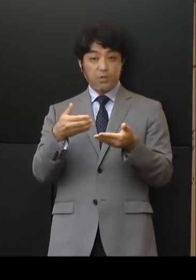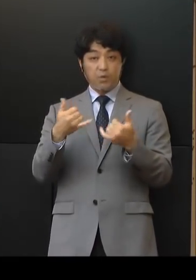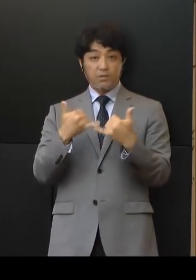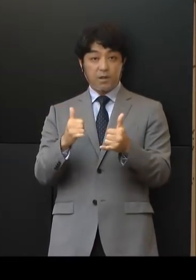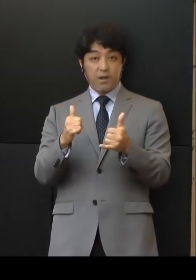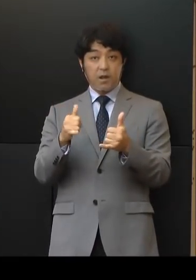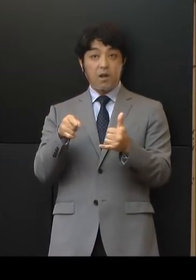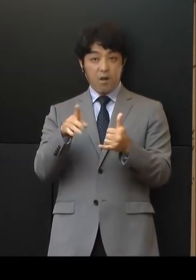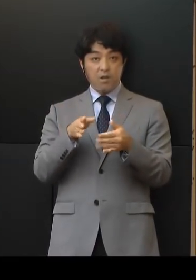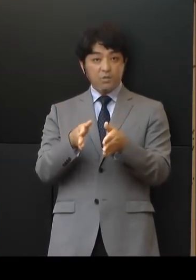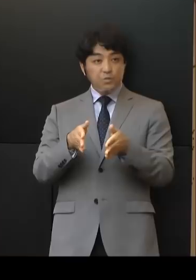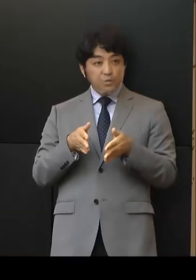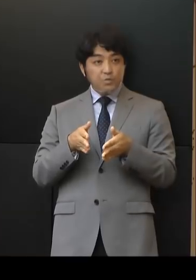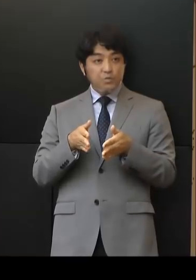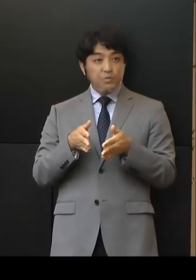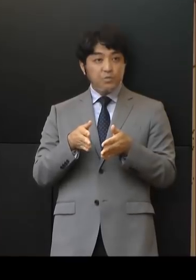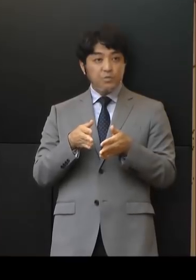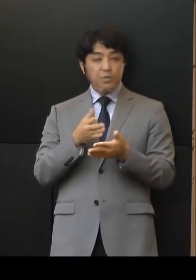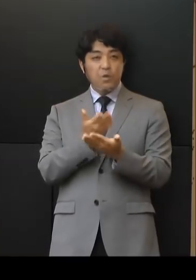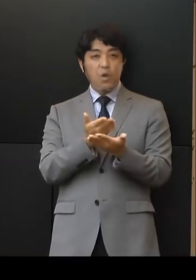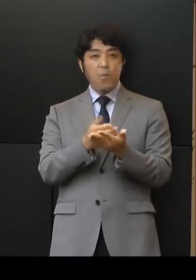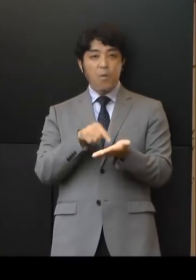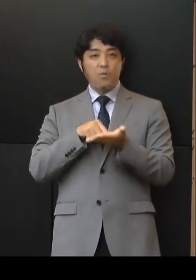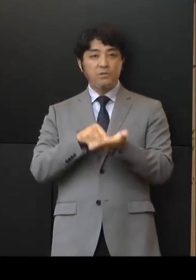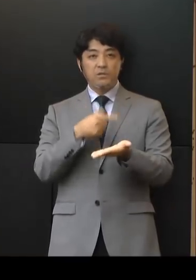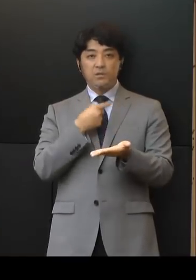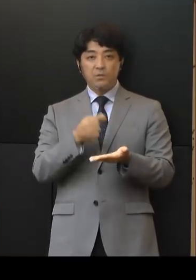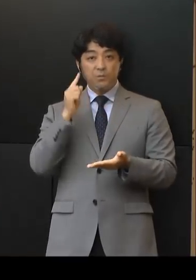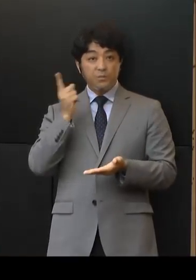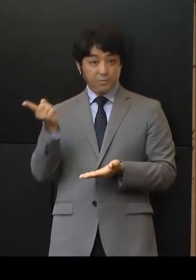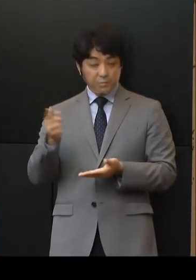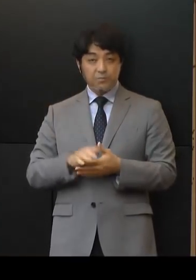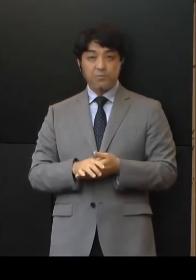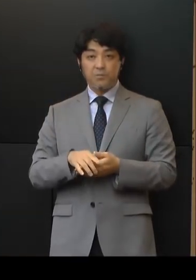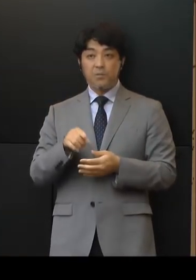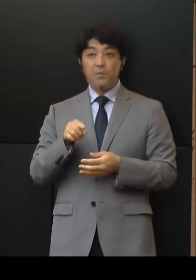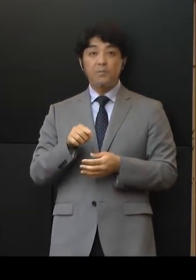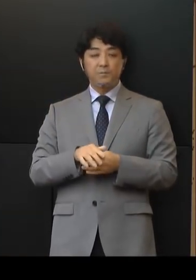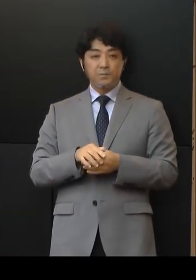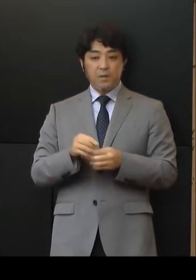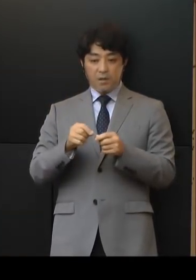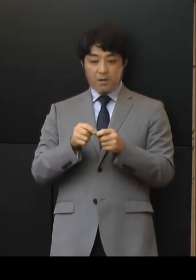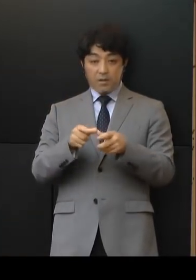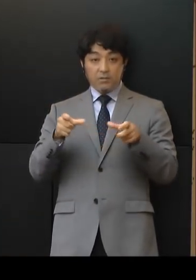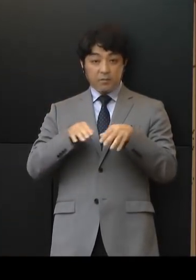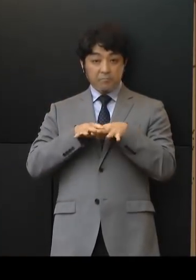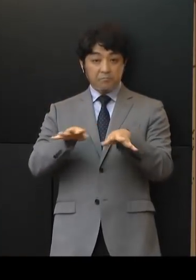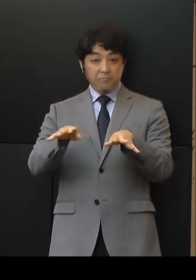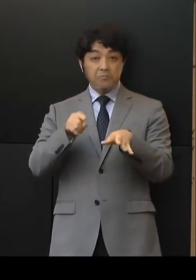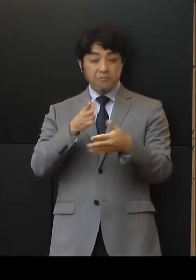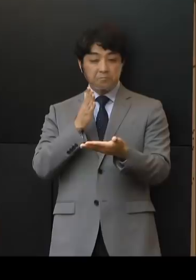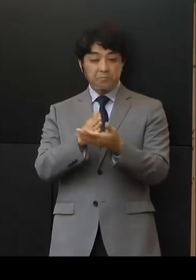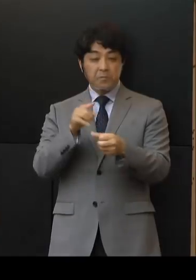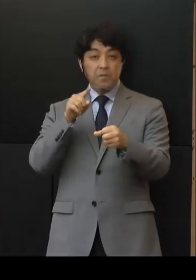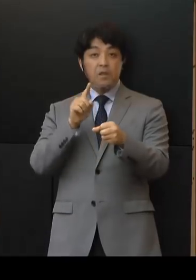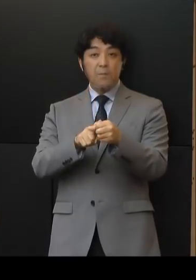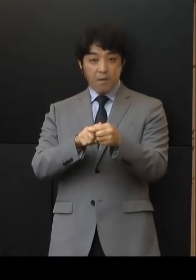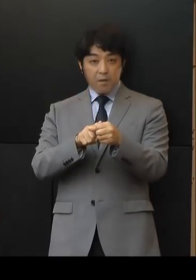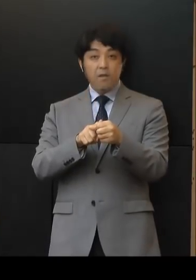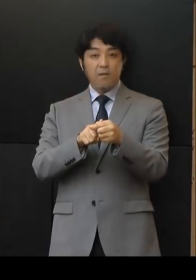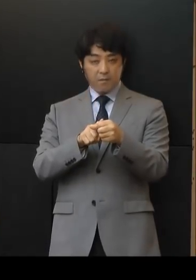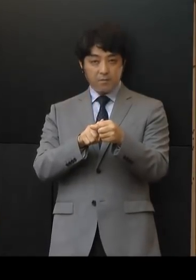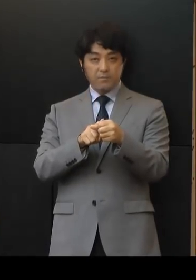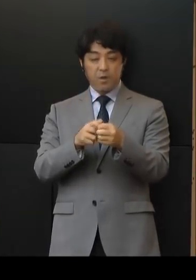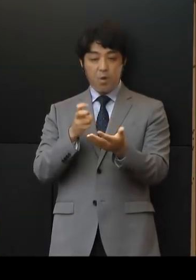自粛要請に関してご説明します。これ以上の感染拡大を防ぐため、特措法に基づ